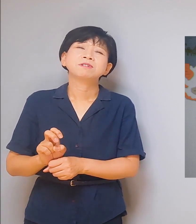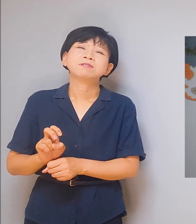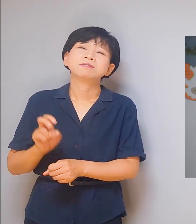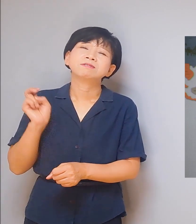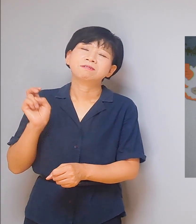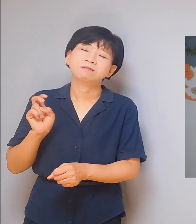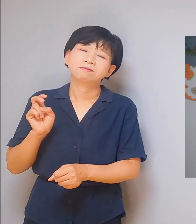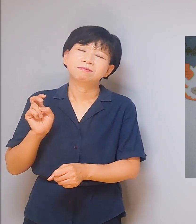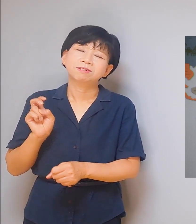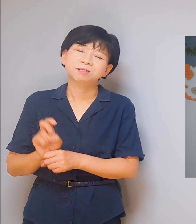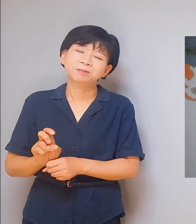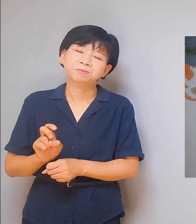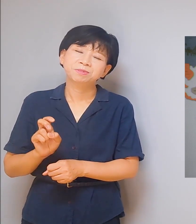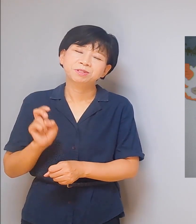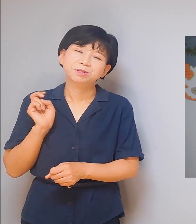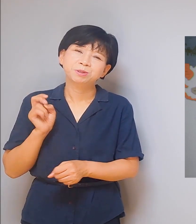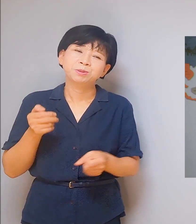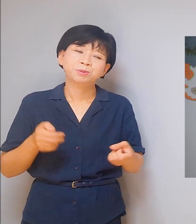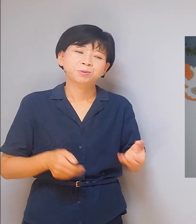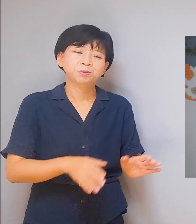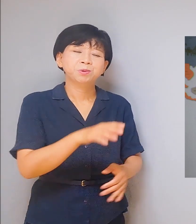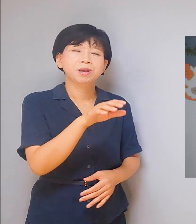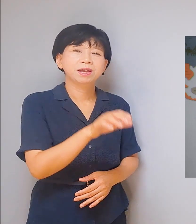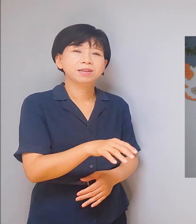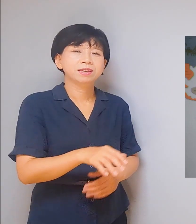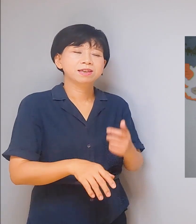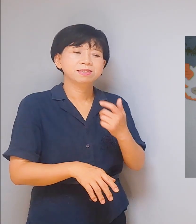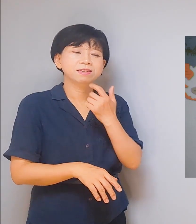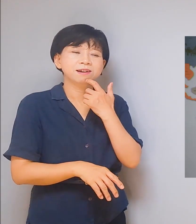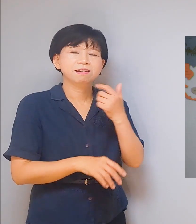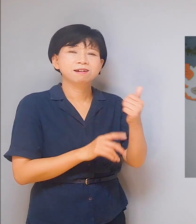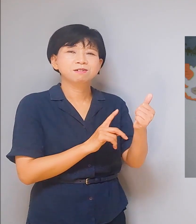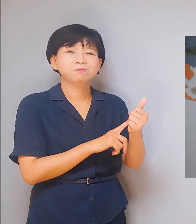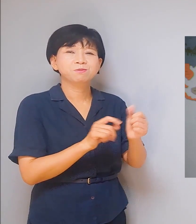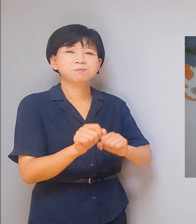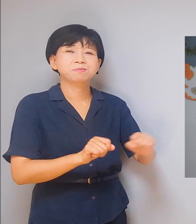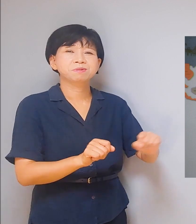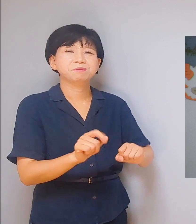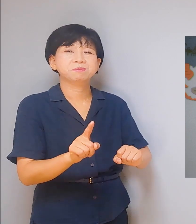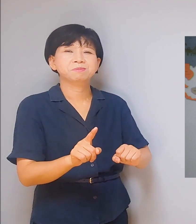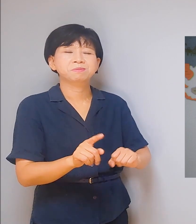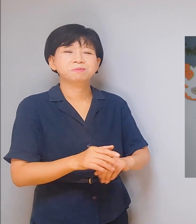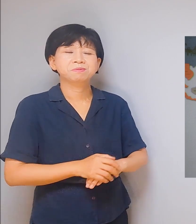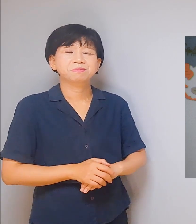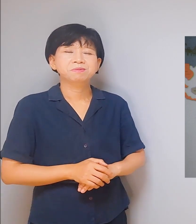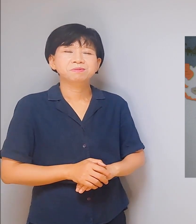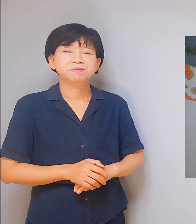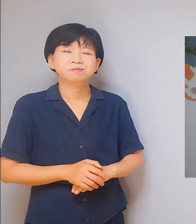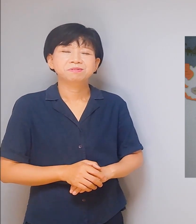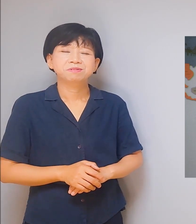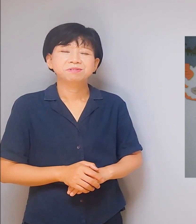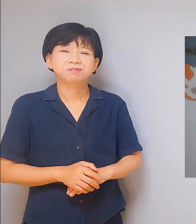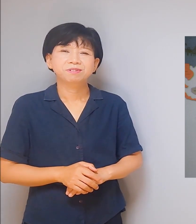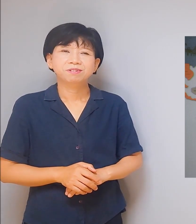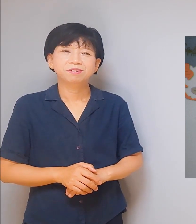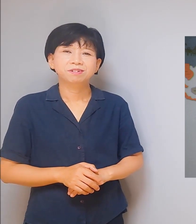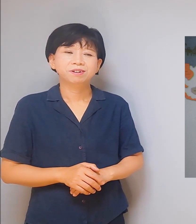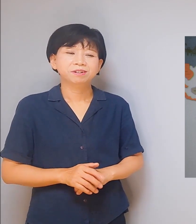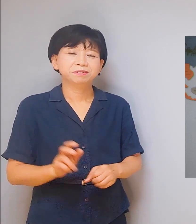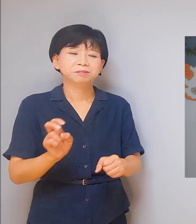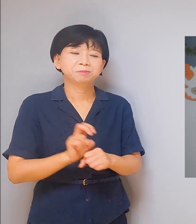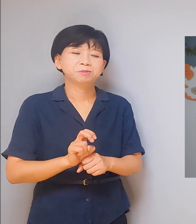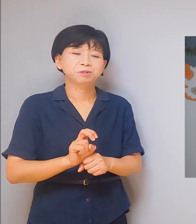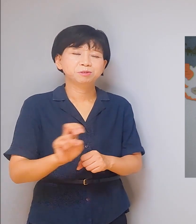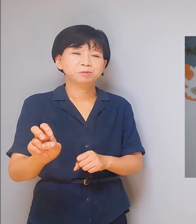날 고향 땅에서 야곱이 저지른 일이 있잖아요. 그런데 20년이 지나고